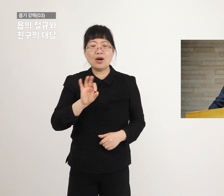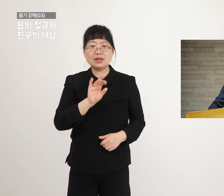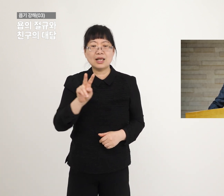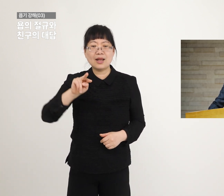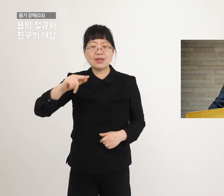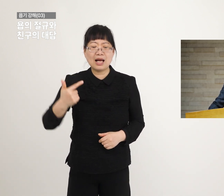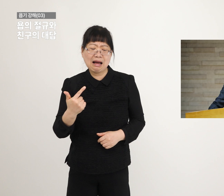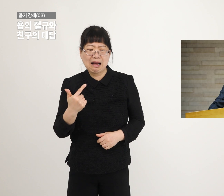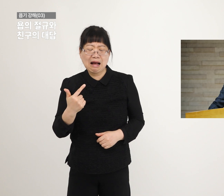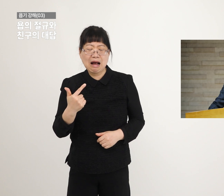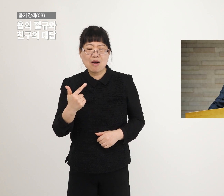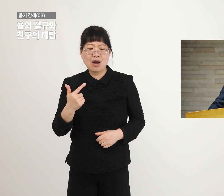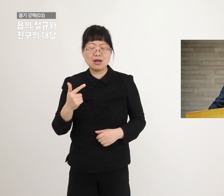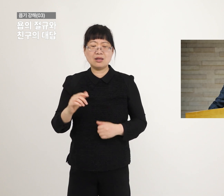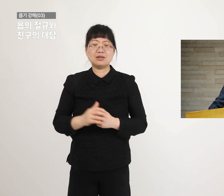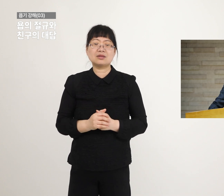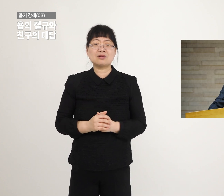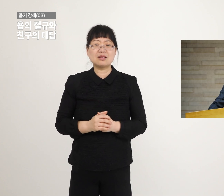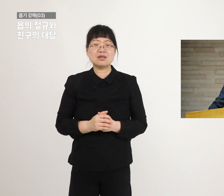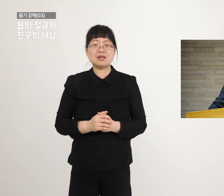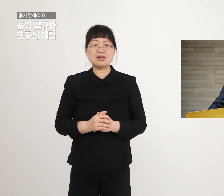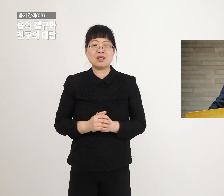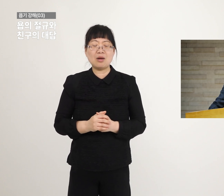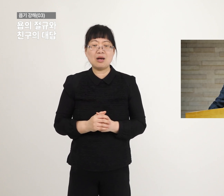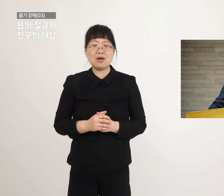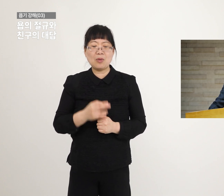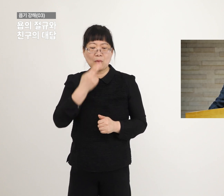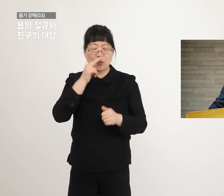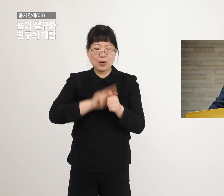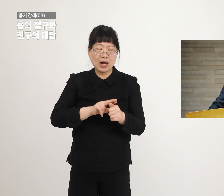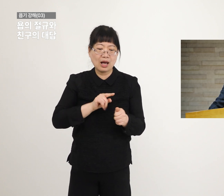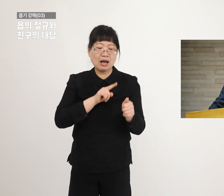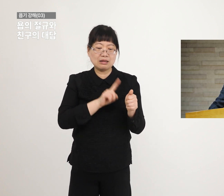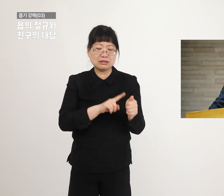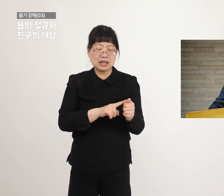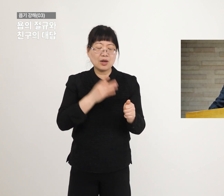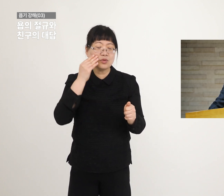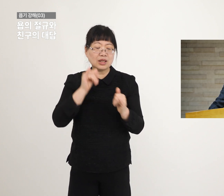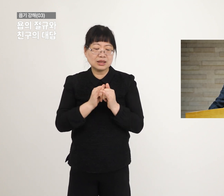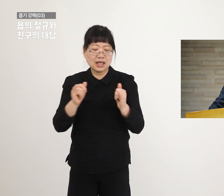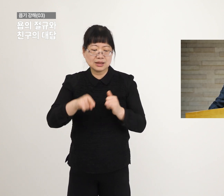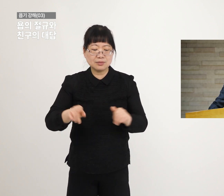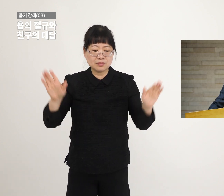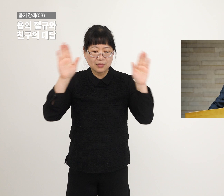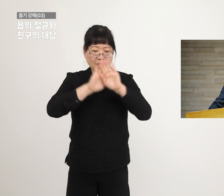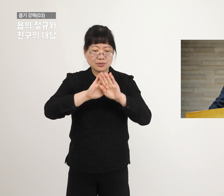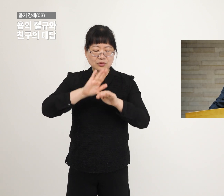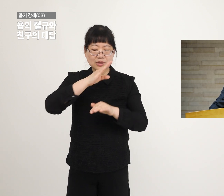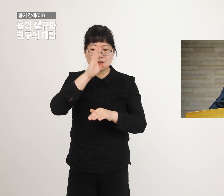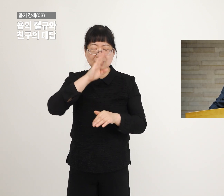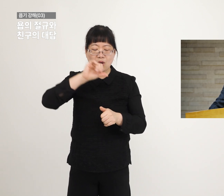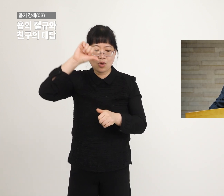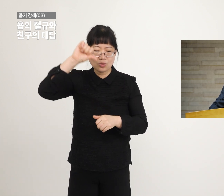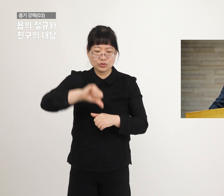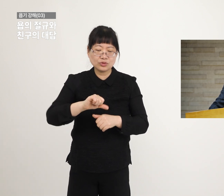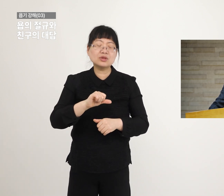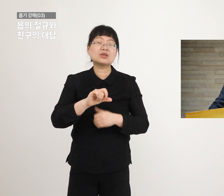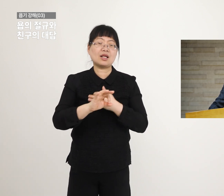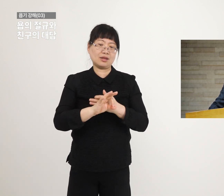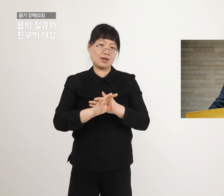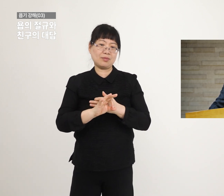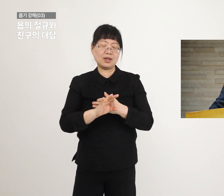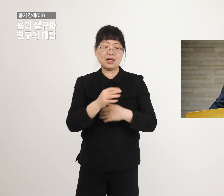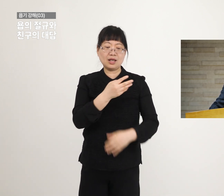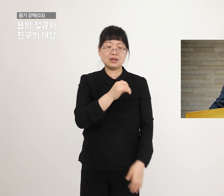야단을 격동시키기에 익숙한 자들이 그 밤을 저주하였더라면. 여기까지만.